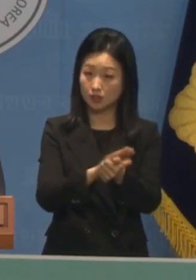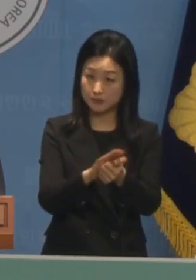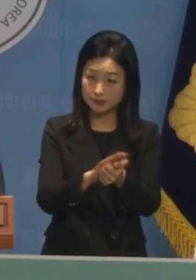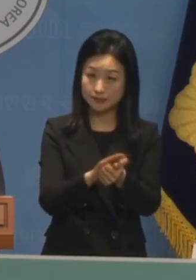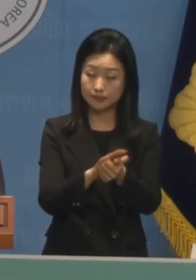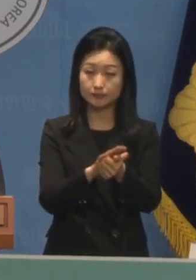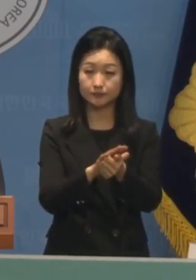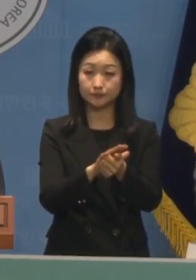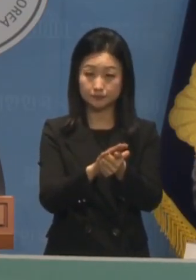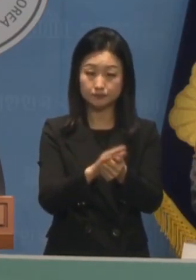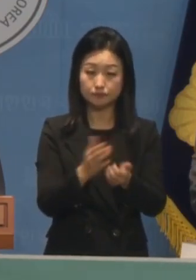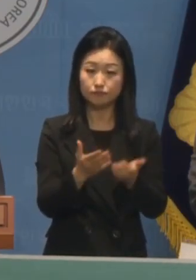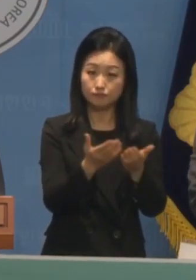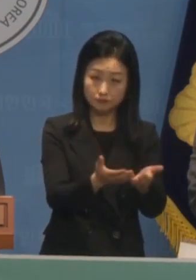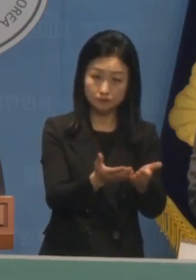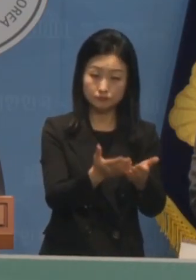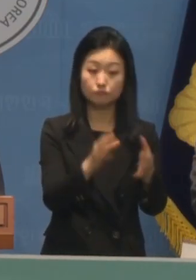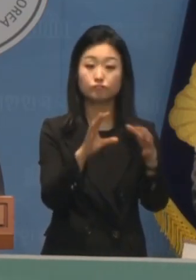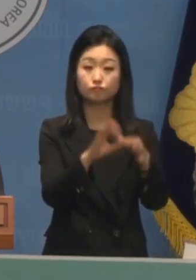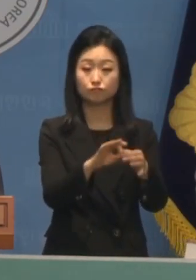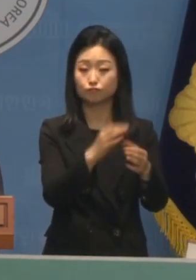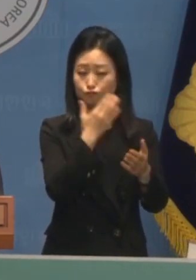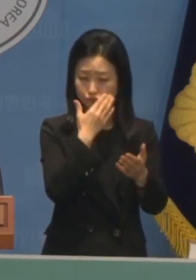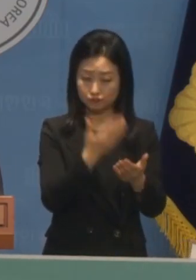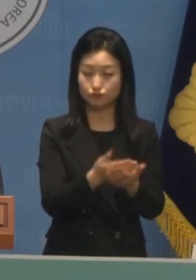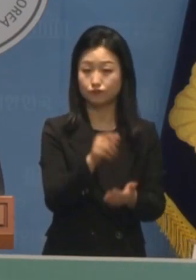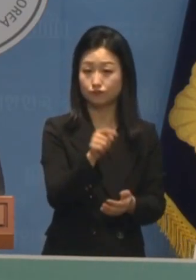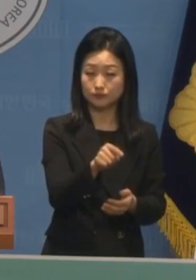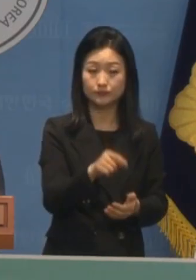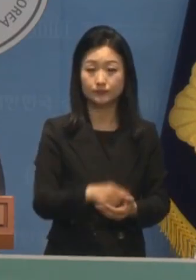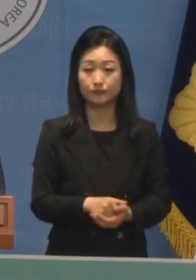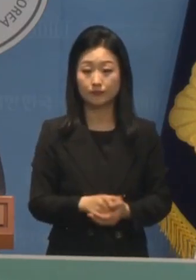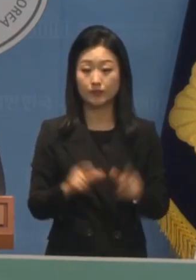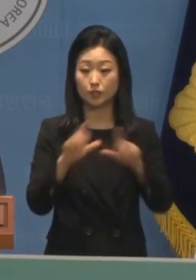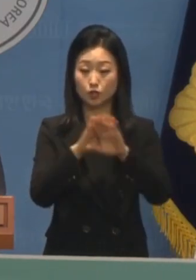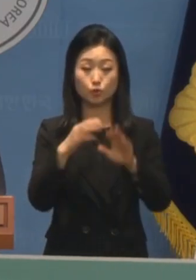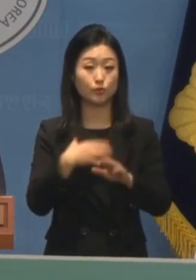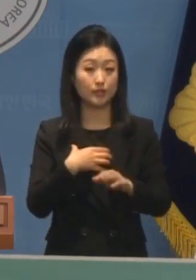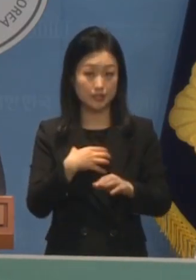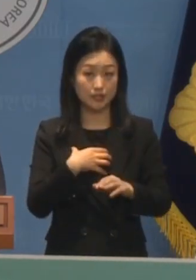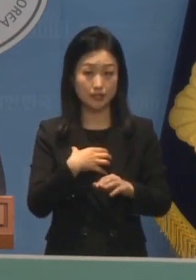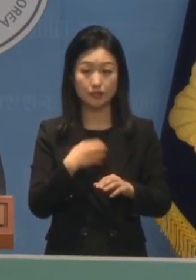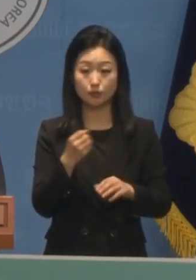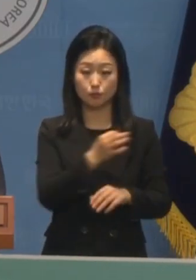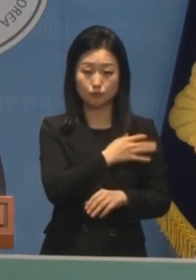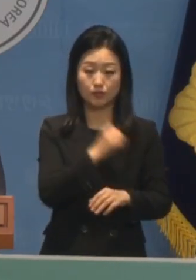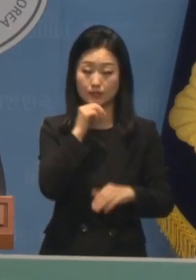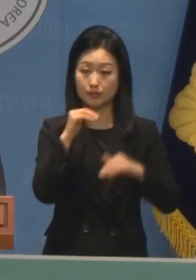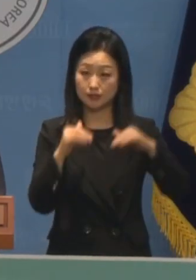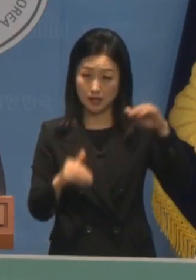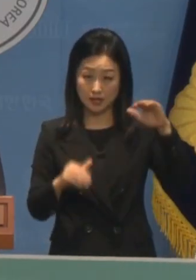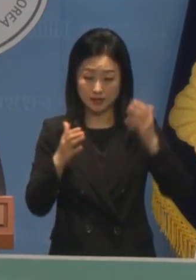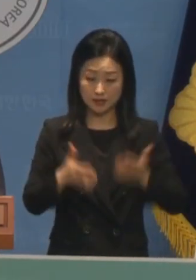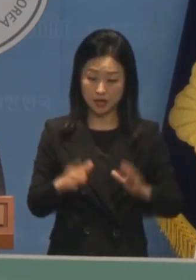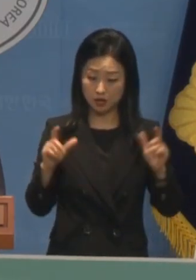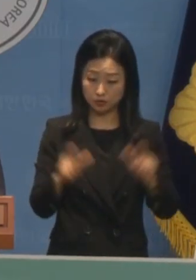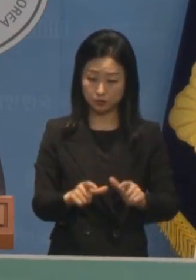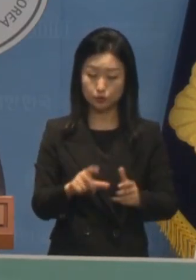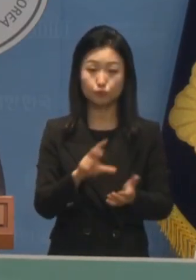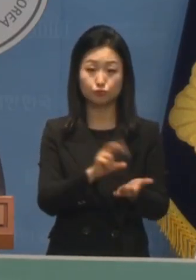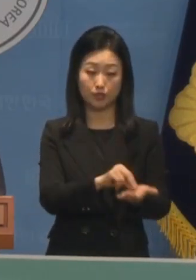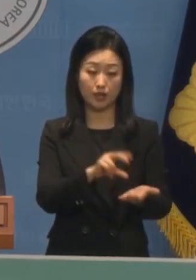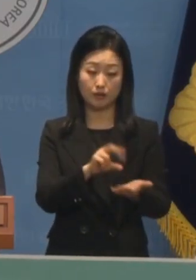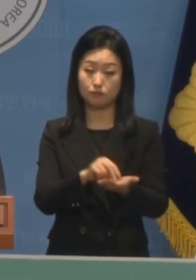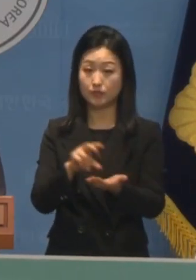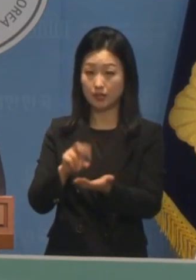일자리 및 서비스 제공과 직접 연결됩니다. 기후위기, 사회 양극화, 저출산 고령화 등 우리 사회가